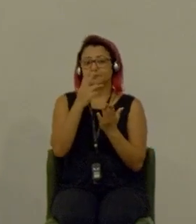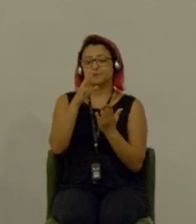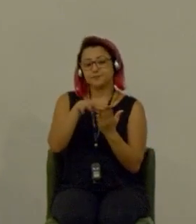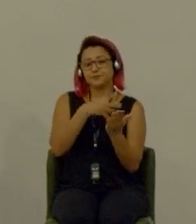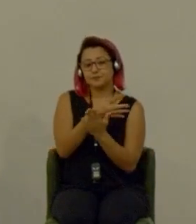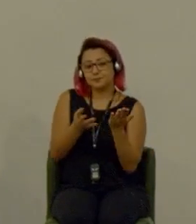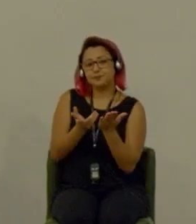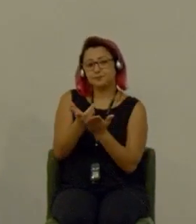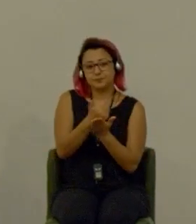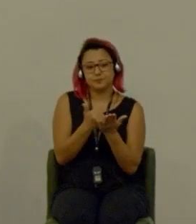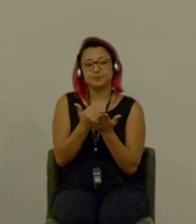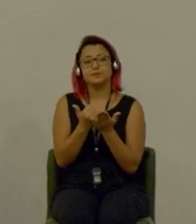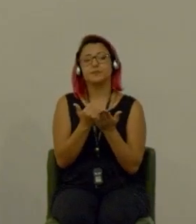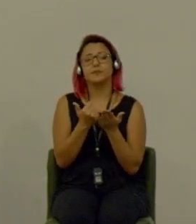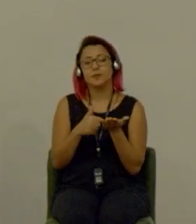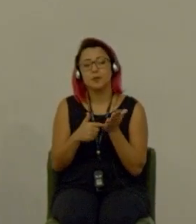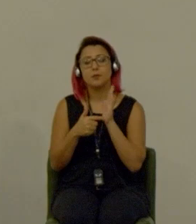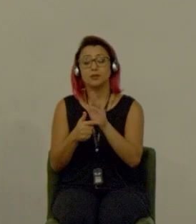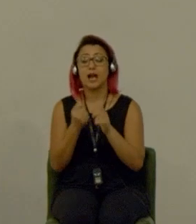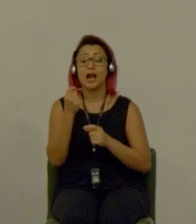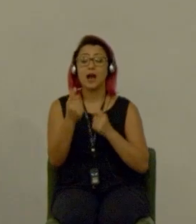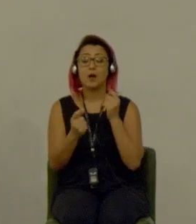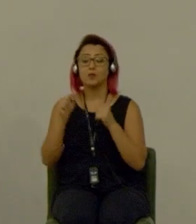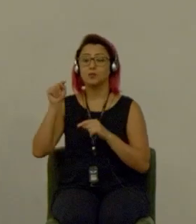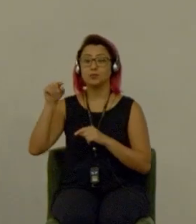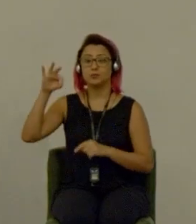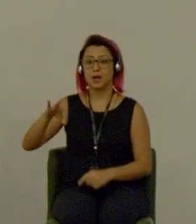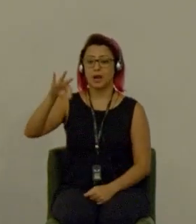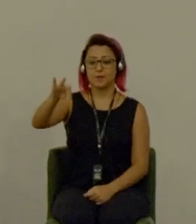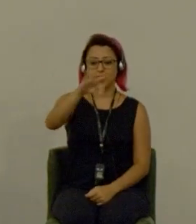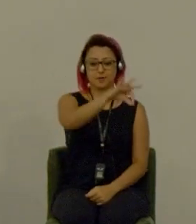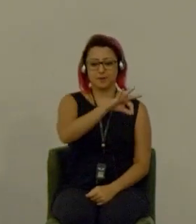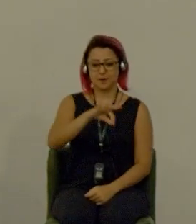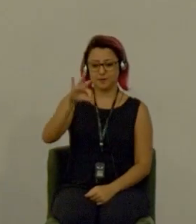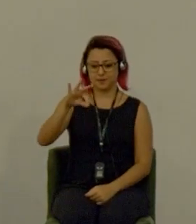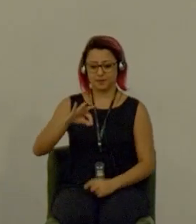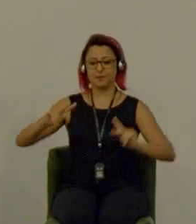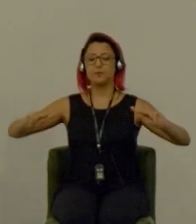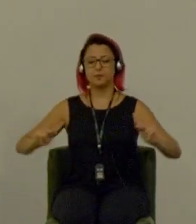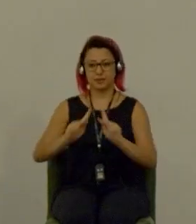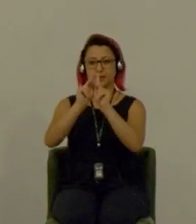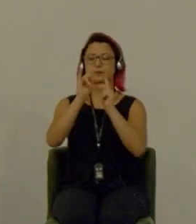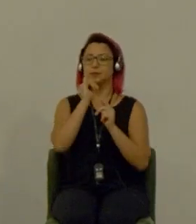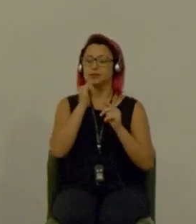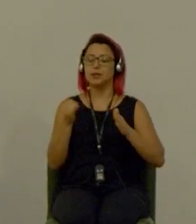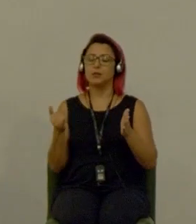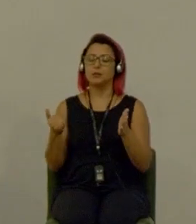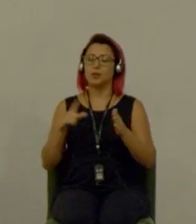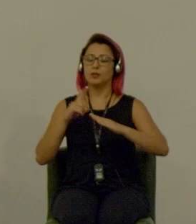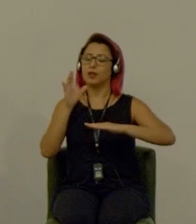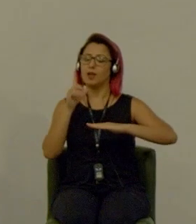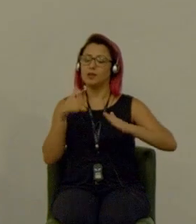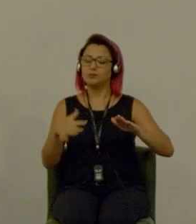avec des points d'attache, comme les ports des portulans, et au milieu, ces paysages qui sont fabriqués par les